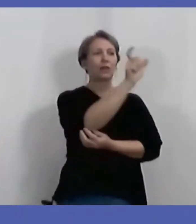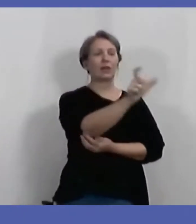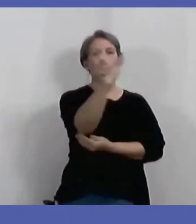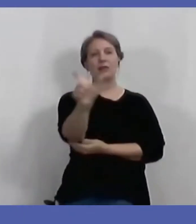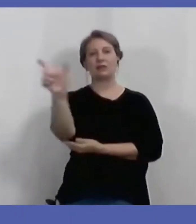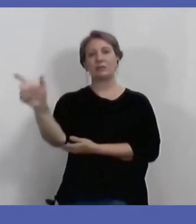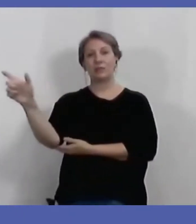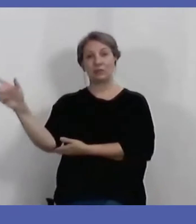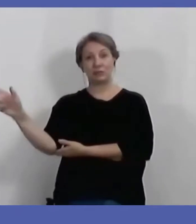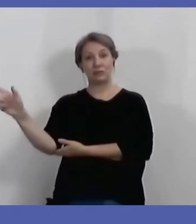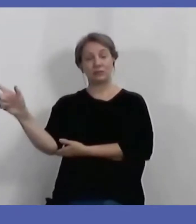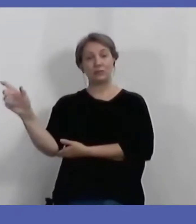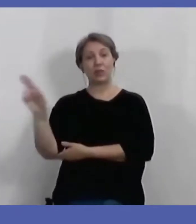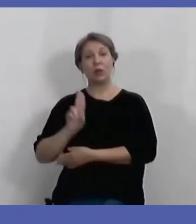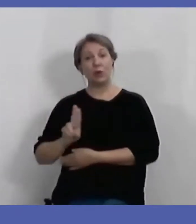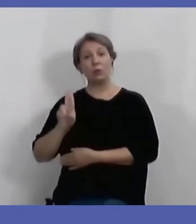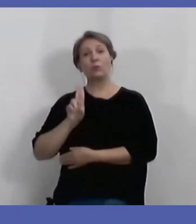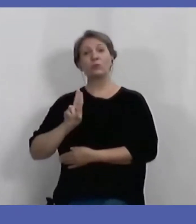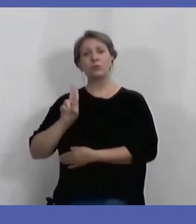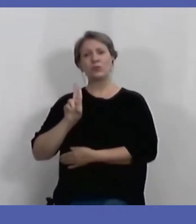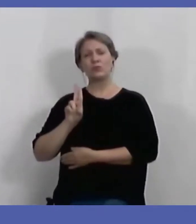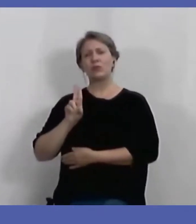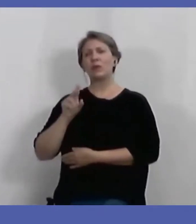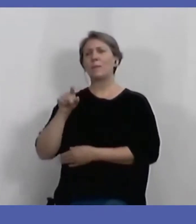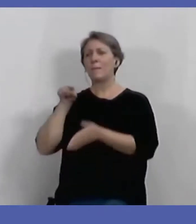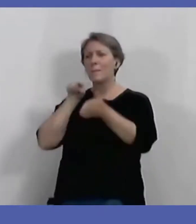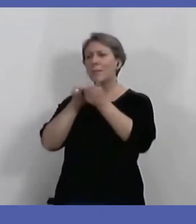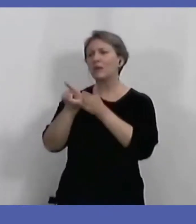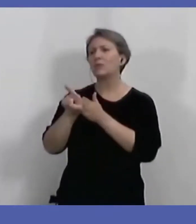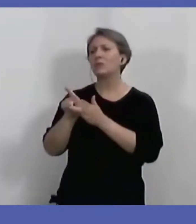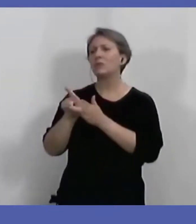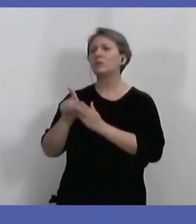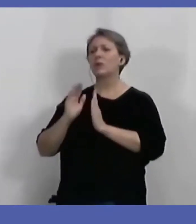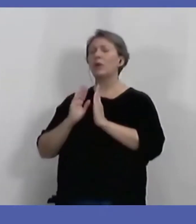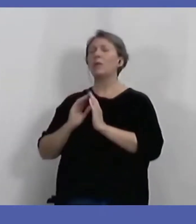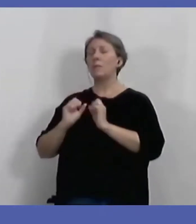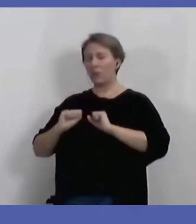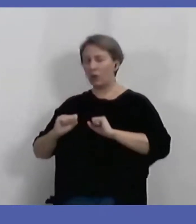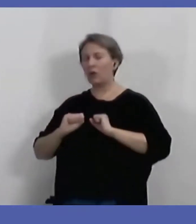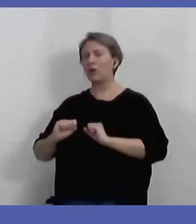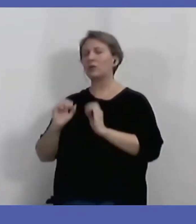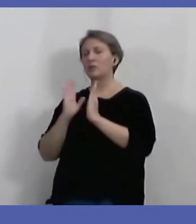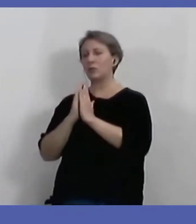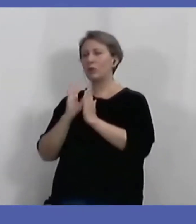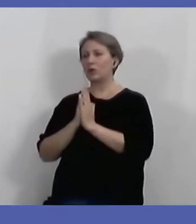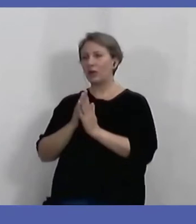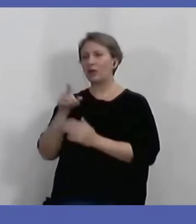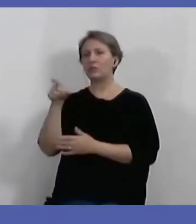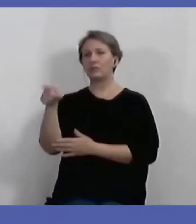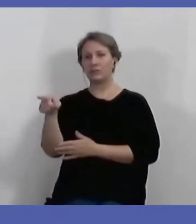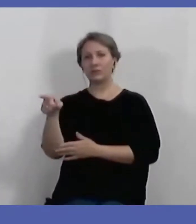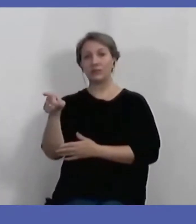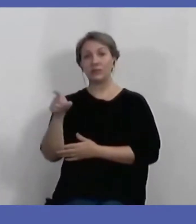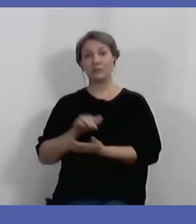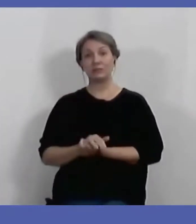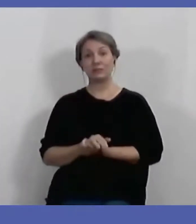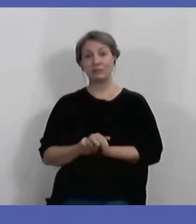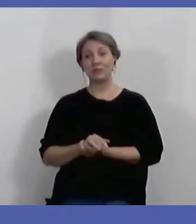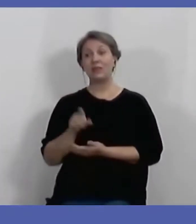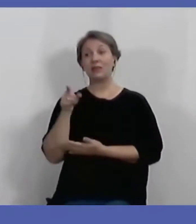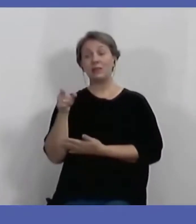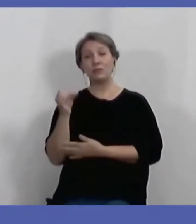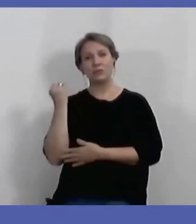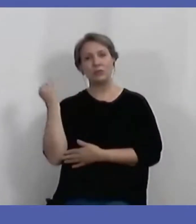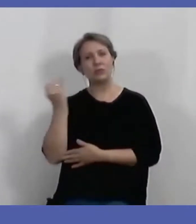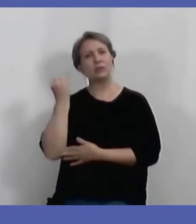por você? Esse é um milagre que o Senhor, é uma ferramenta que traz milagre na vida